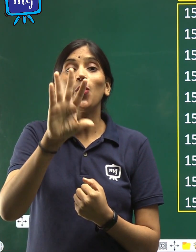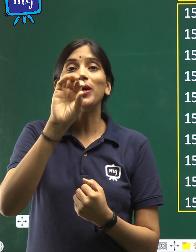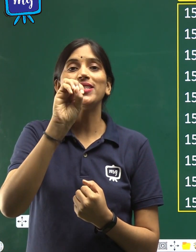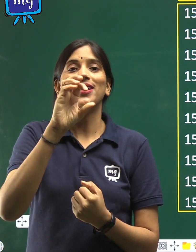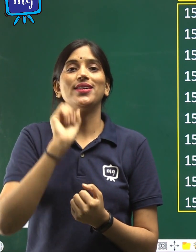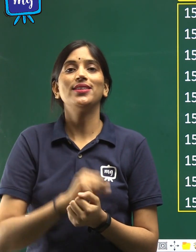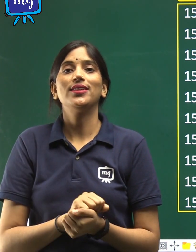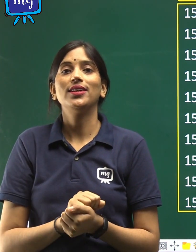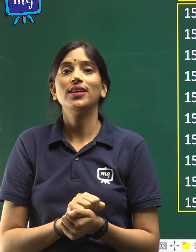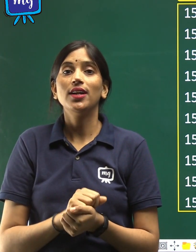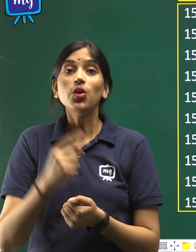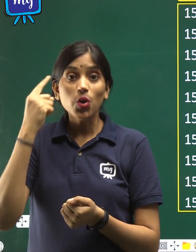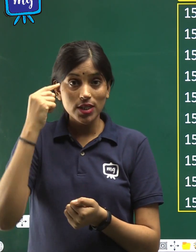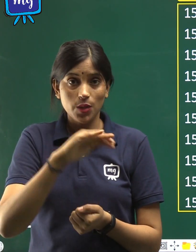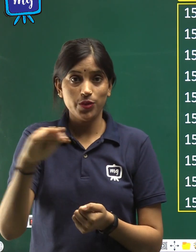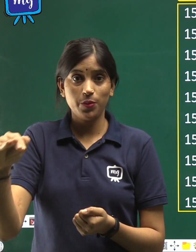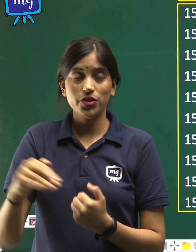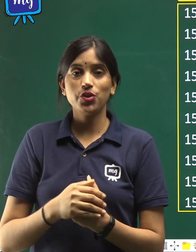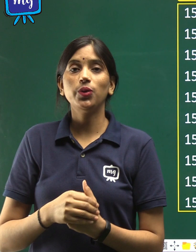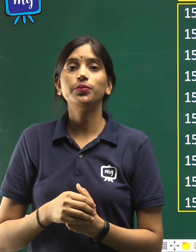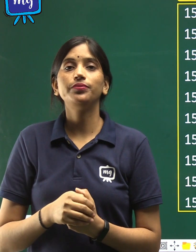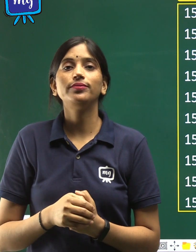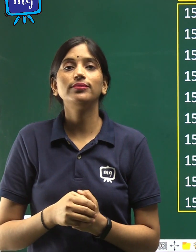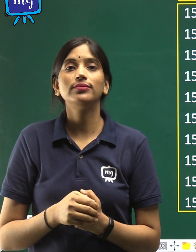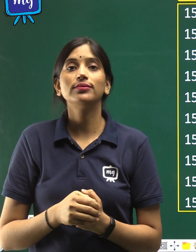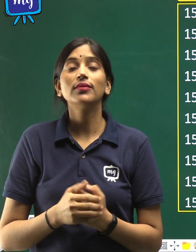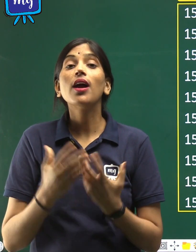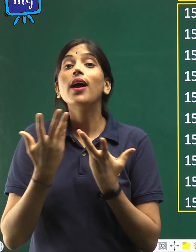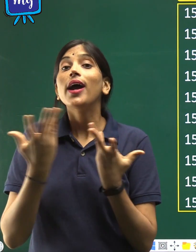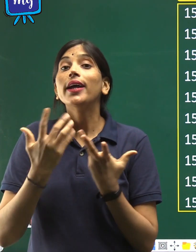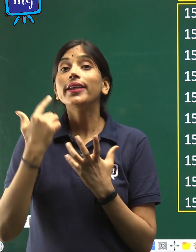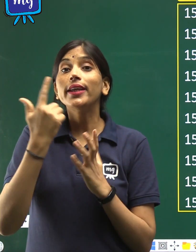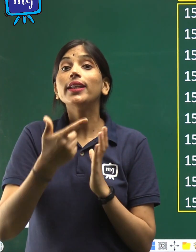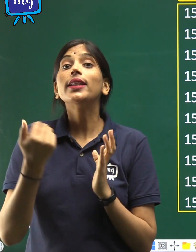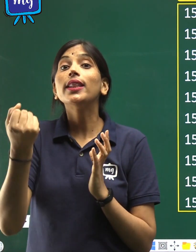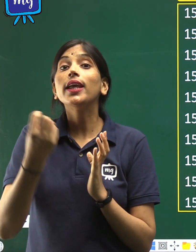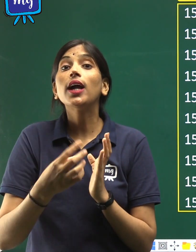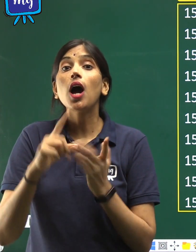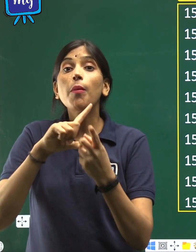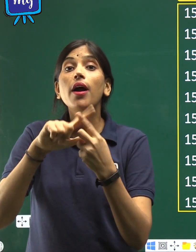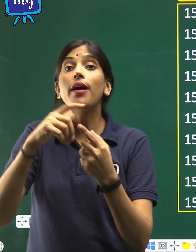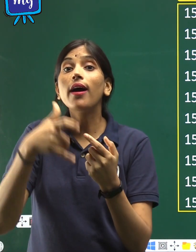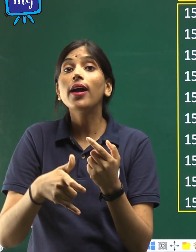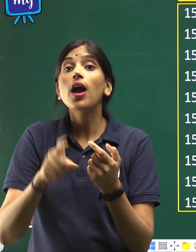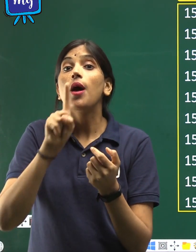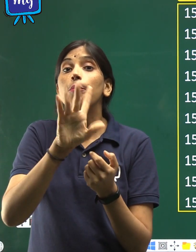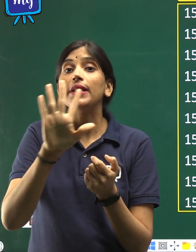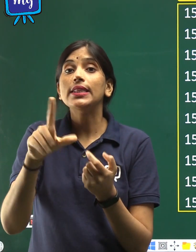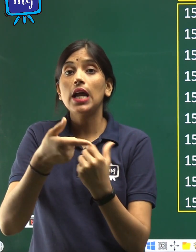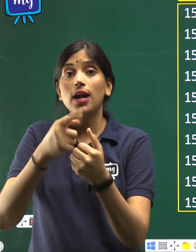150। समझे बच्चों? ये कितने का पहाड़ा है? 15